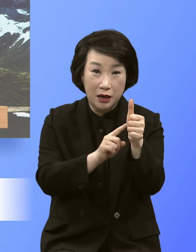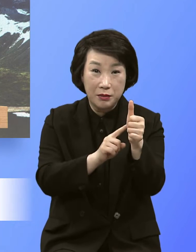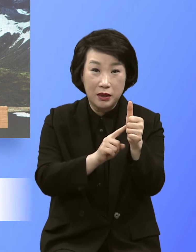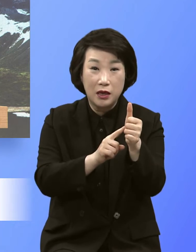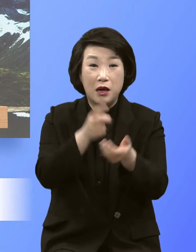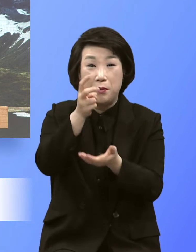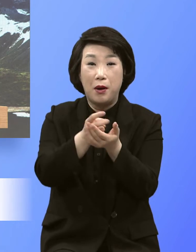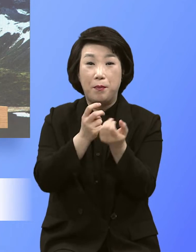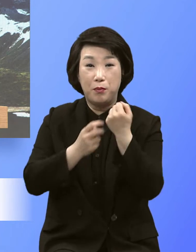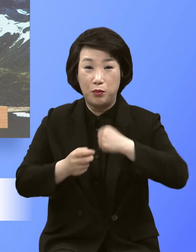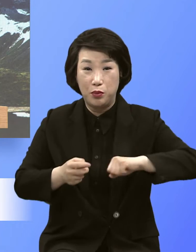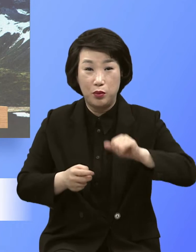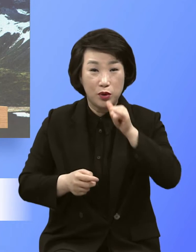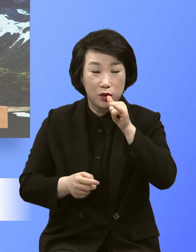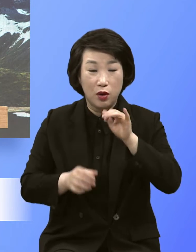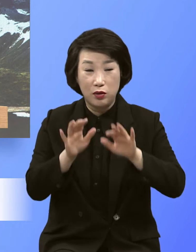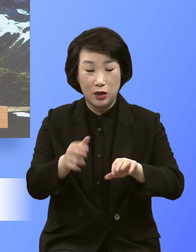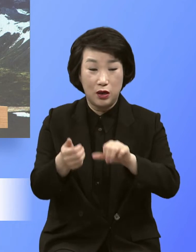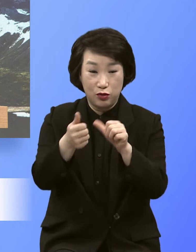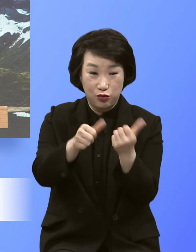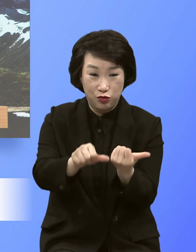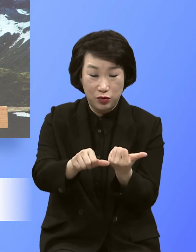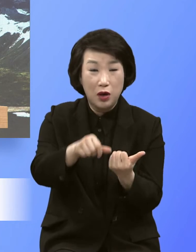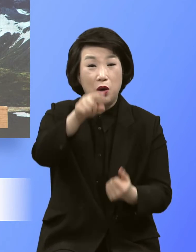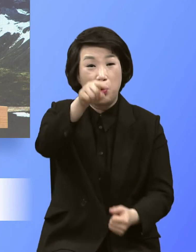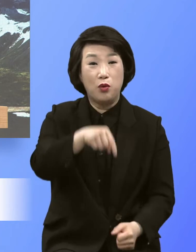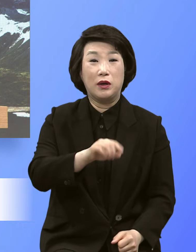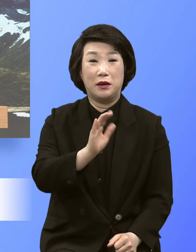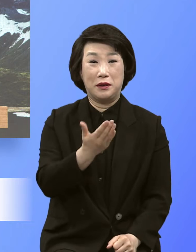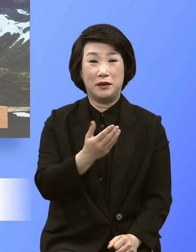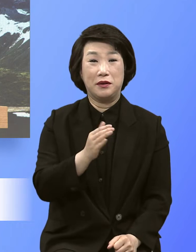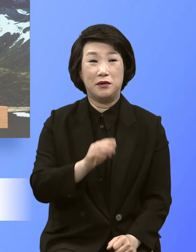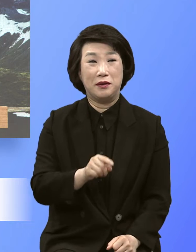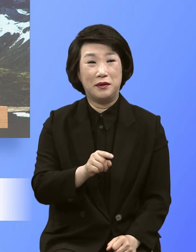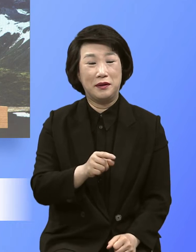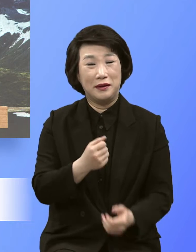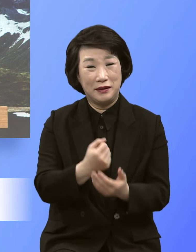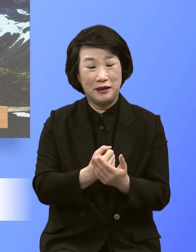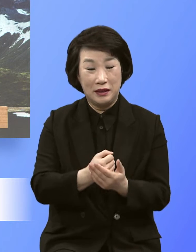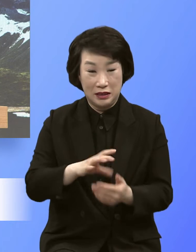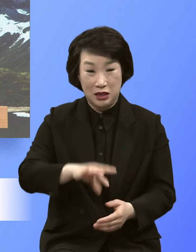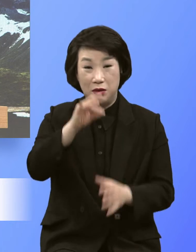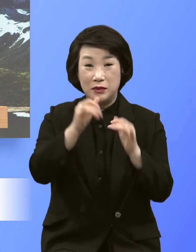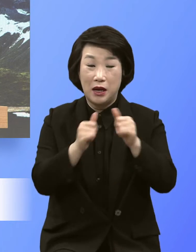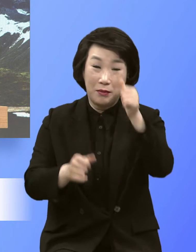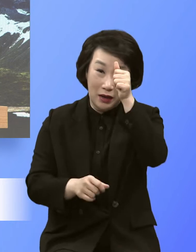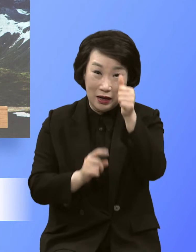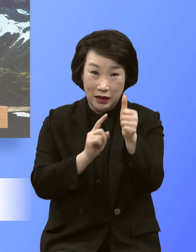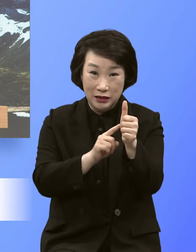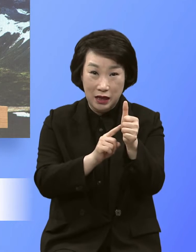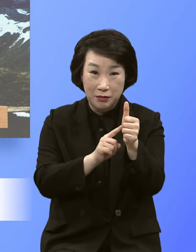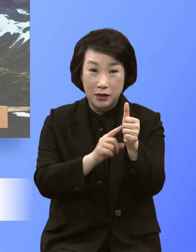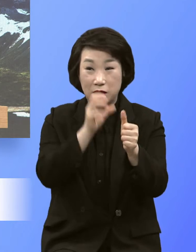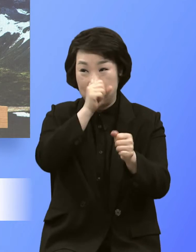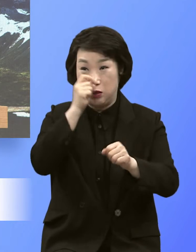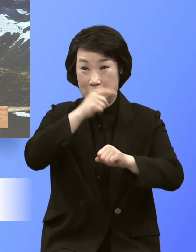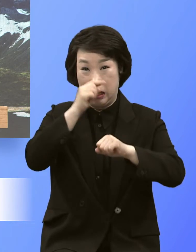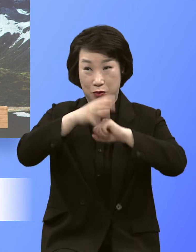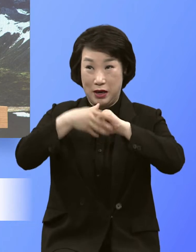질서를 파괴함으로 정령 죽음을 가져왔으니 첫사람 아담의